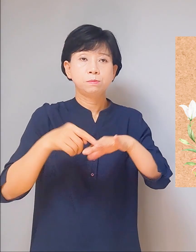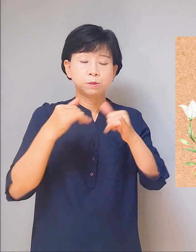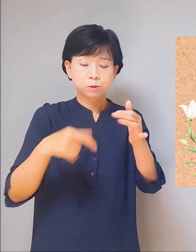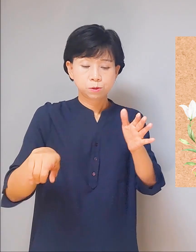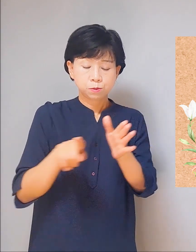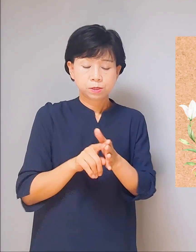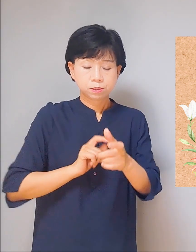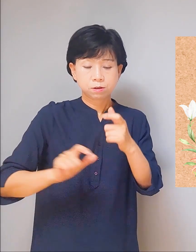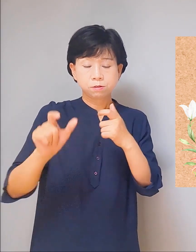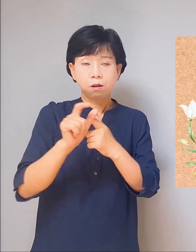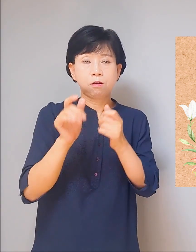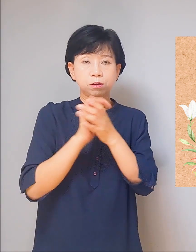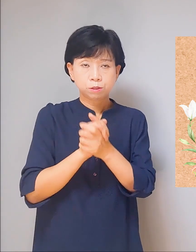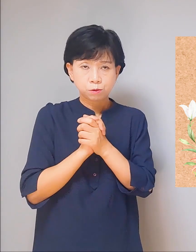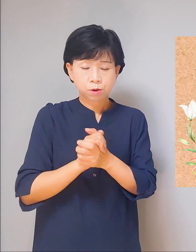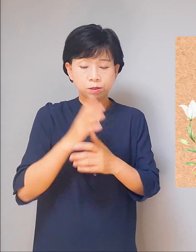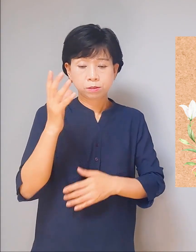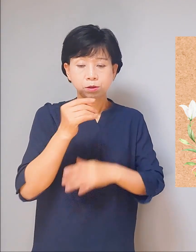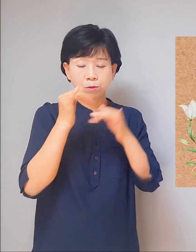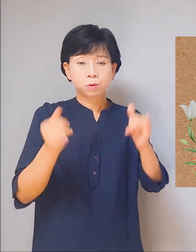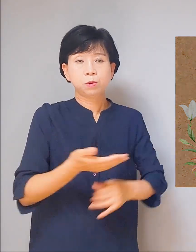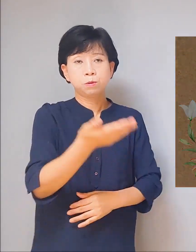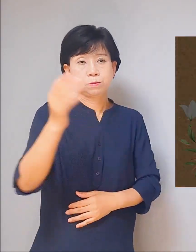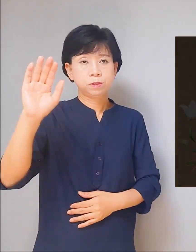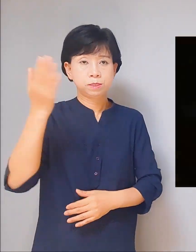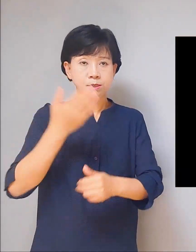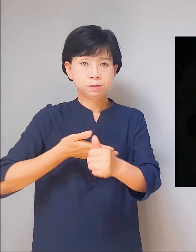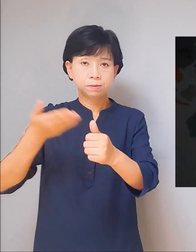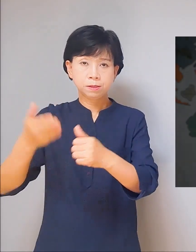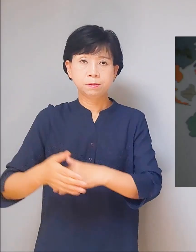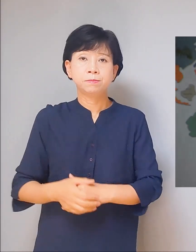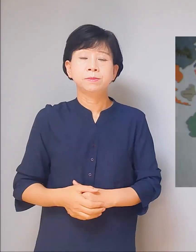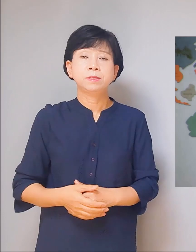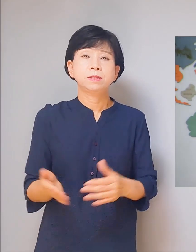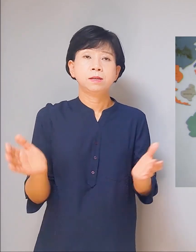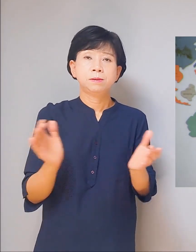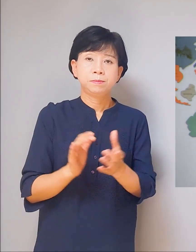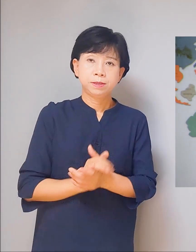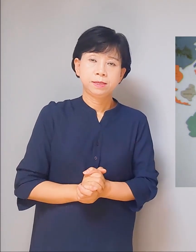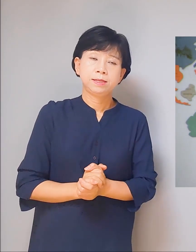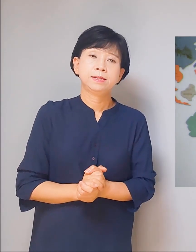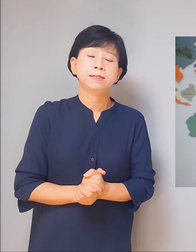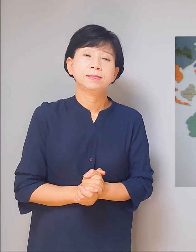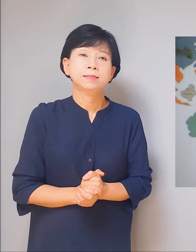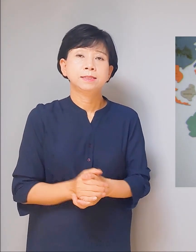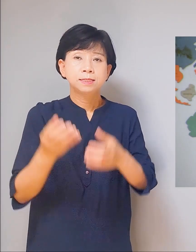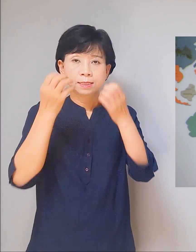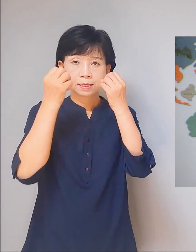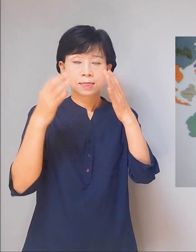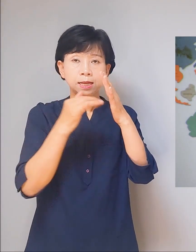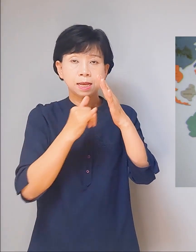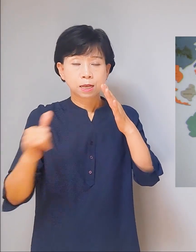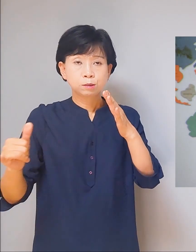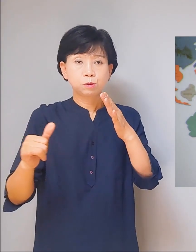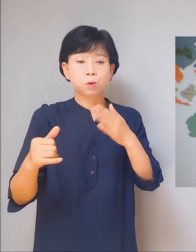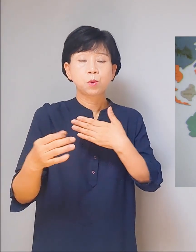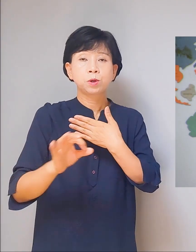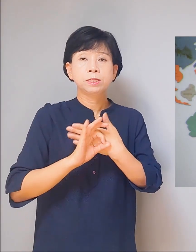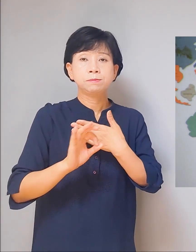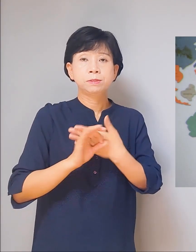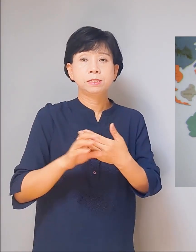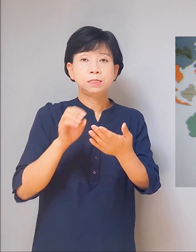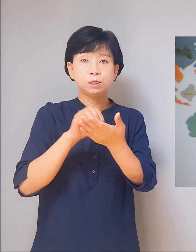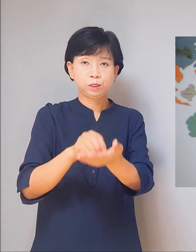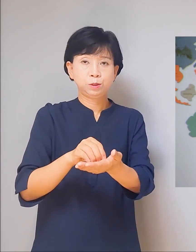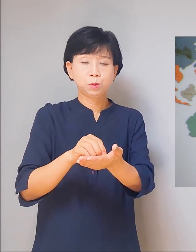힘써 기도하는 성도님들 되시기 바랍니다. 아멘. 감사합니다. 오늘 새가족 임시 등록 카드를